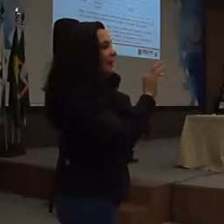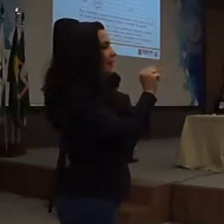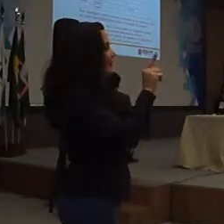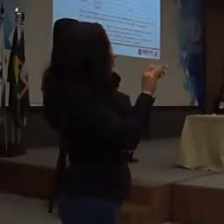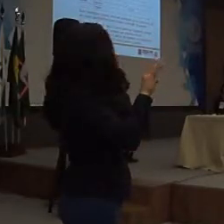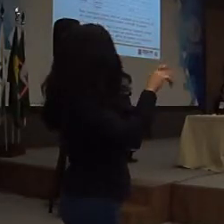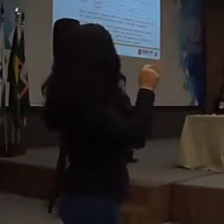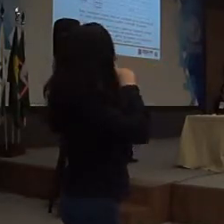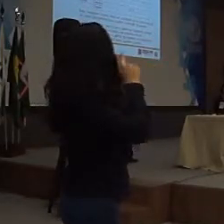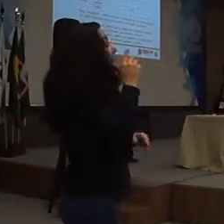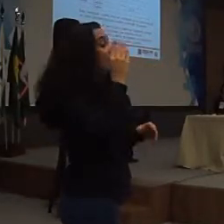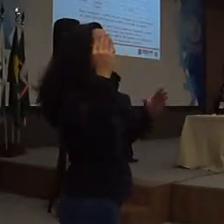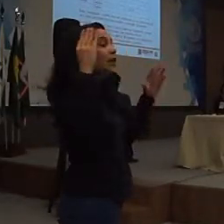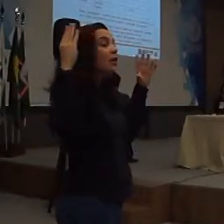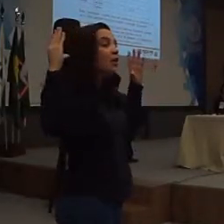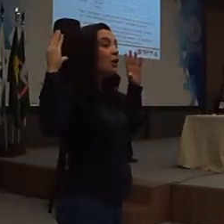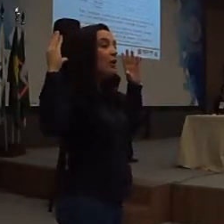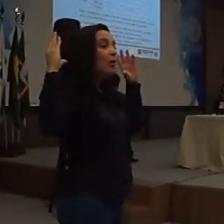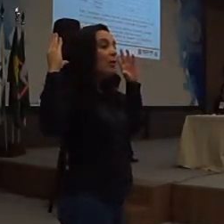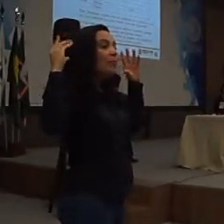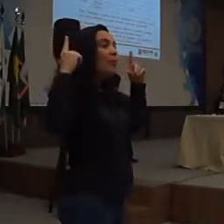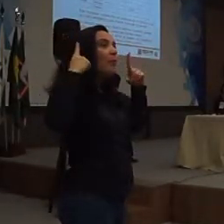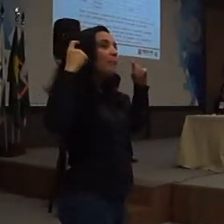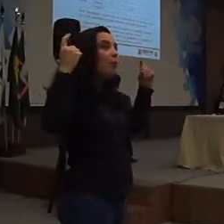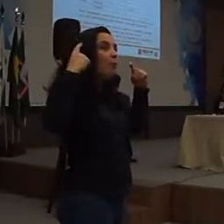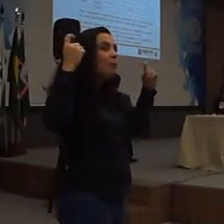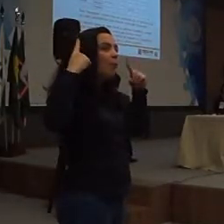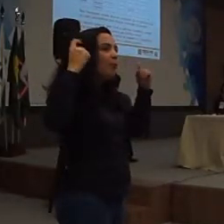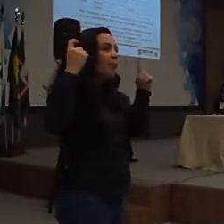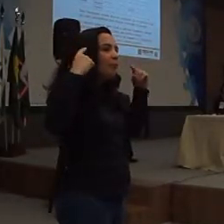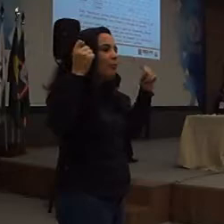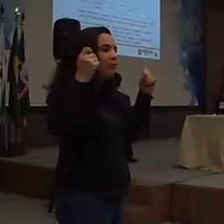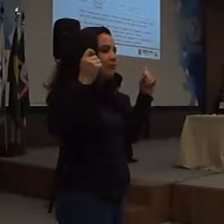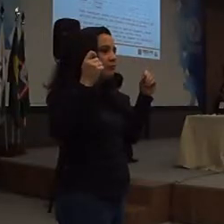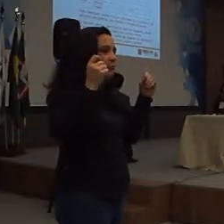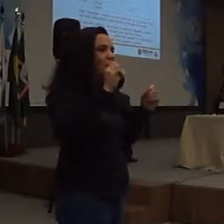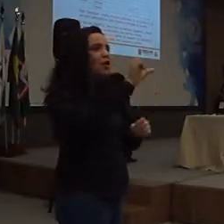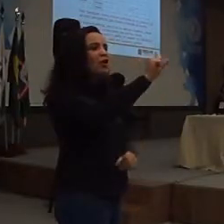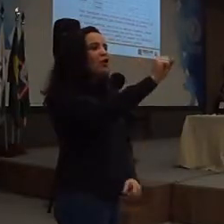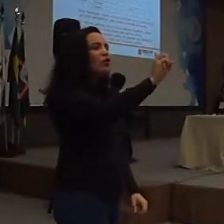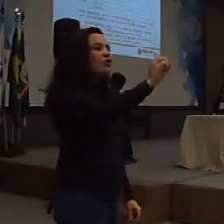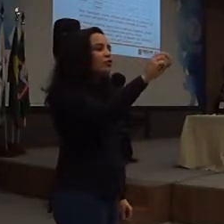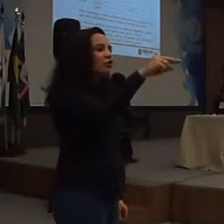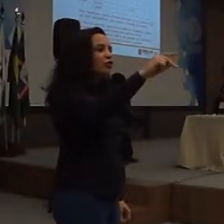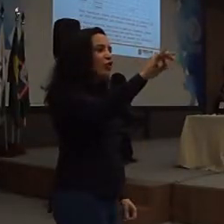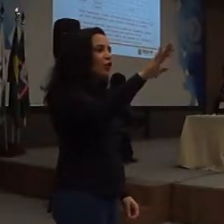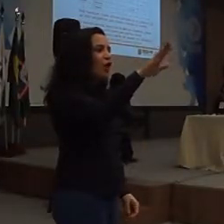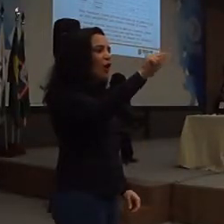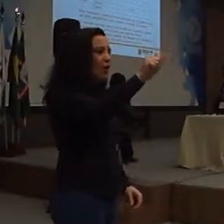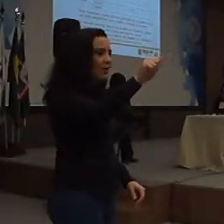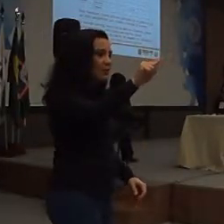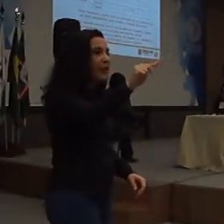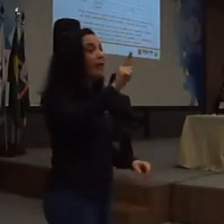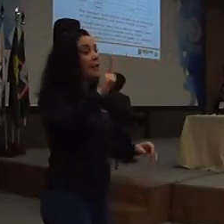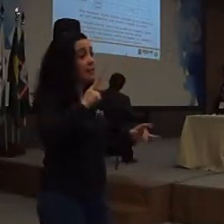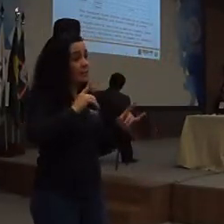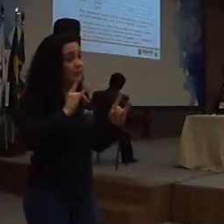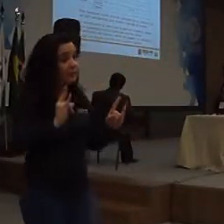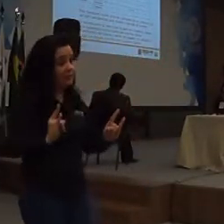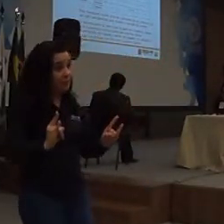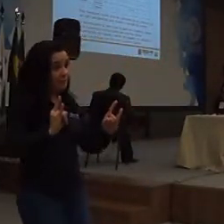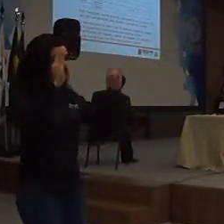Sinalização sonora é uma coisa que tem por obrigação, seria muito difícil, tem como prédios que mandam